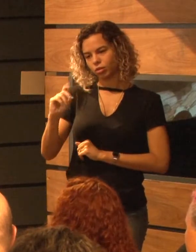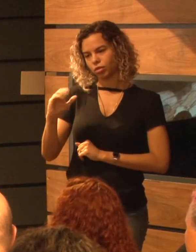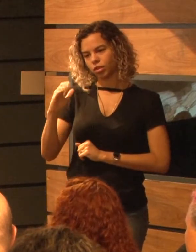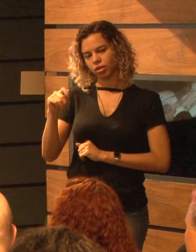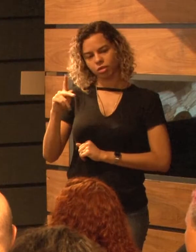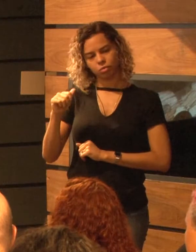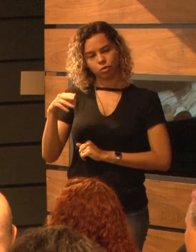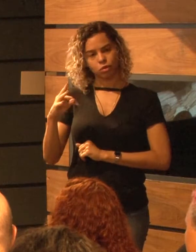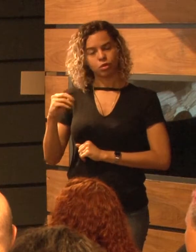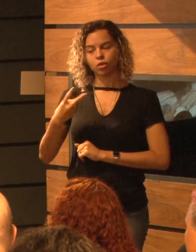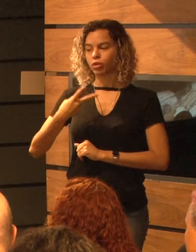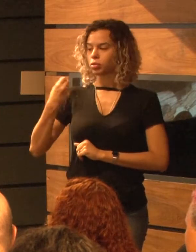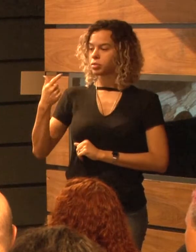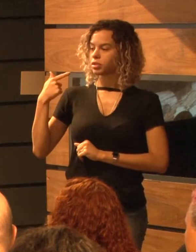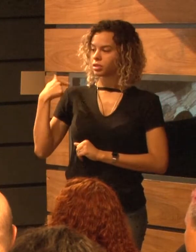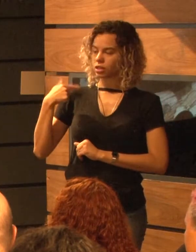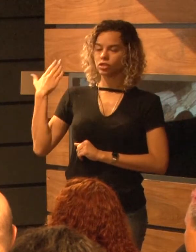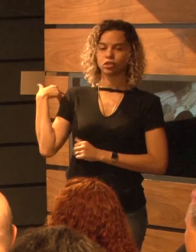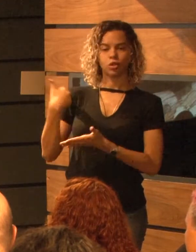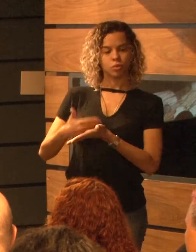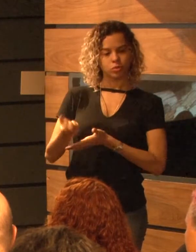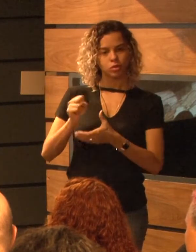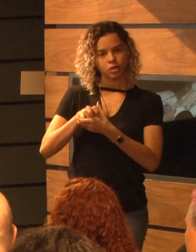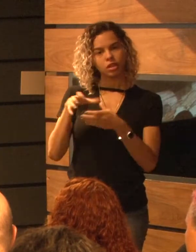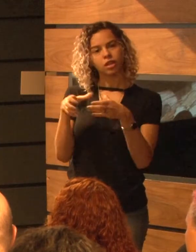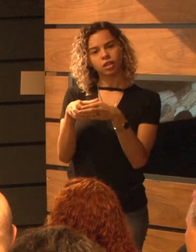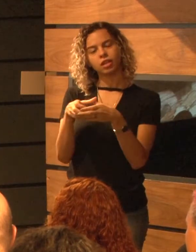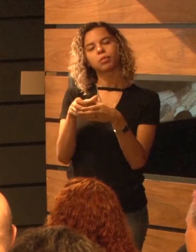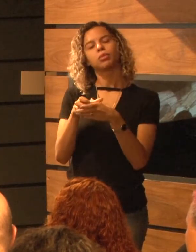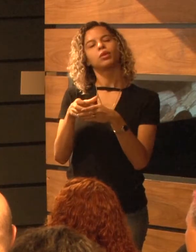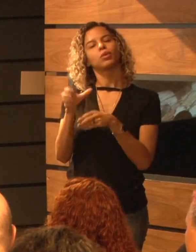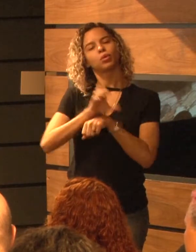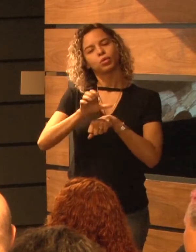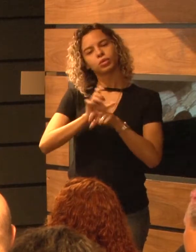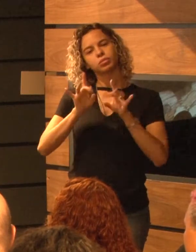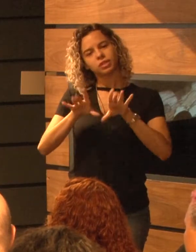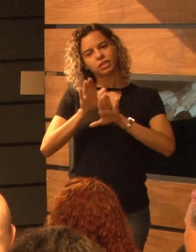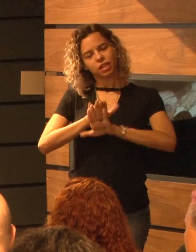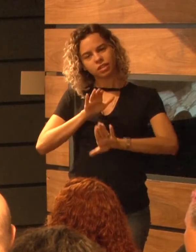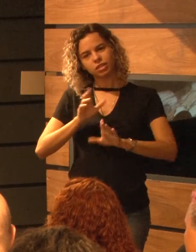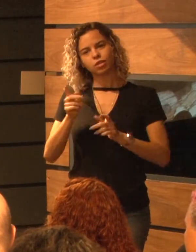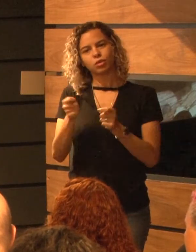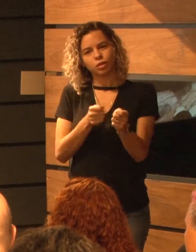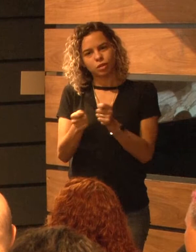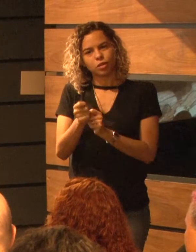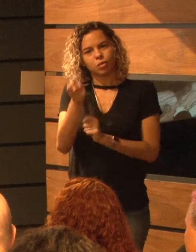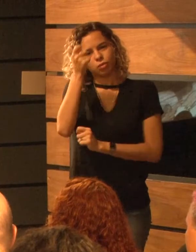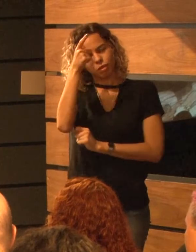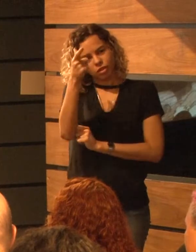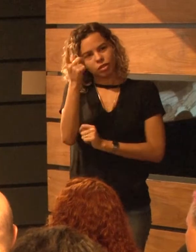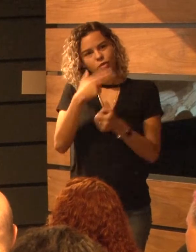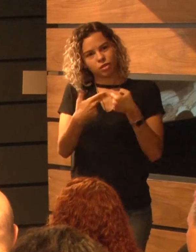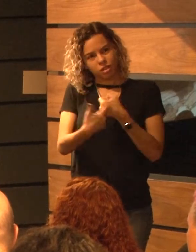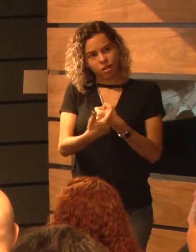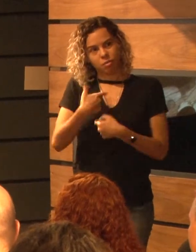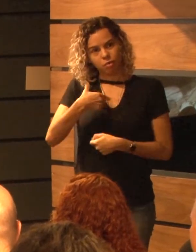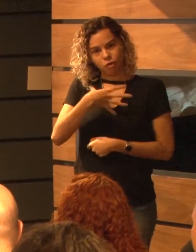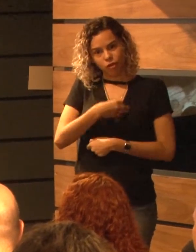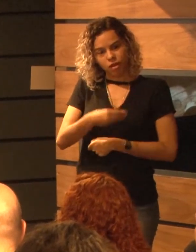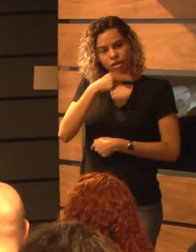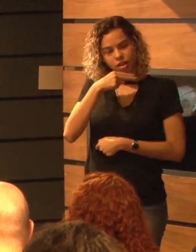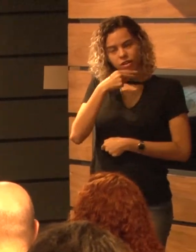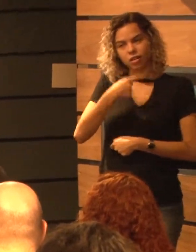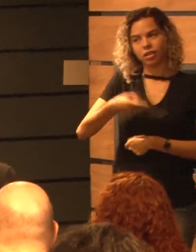desde 2017, a equipe do curso de especialização em gestão, política e produção cultural da Unicamp. Sou filha e neto